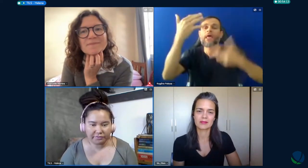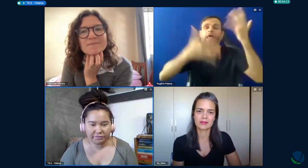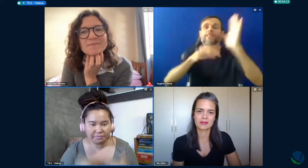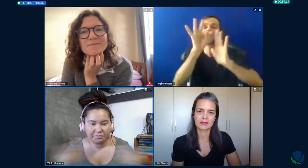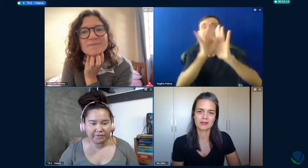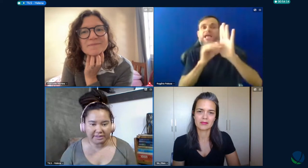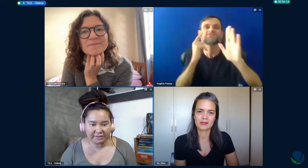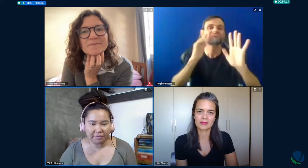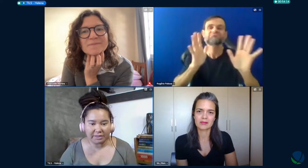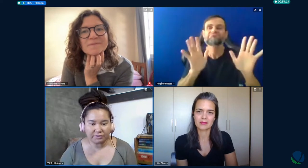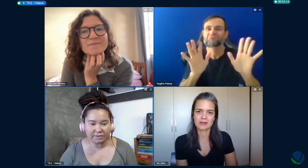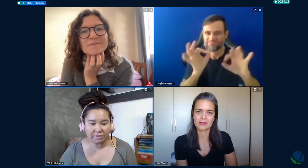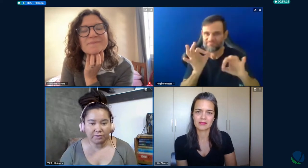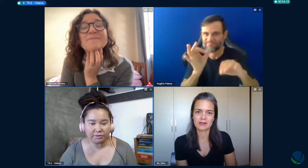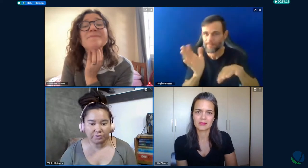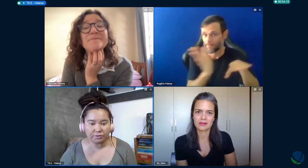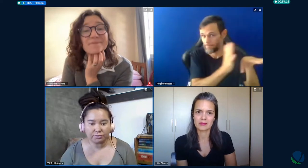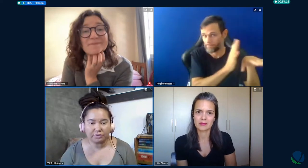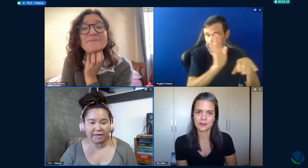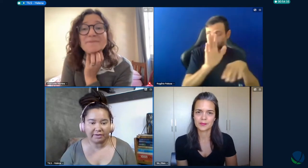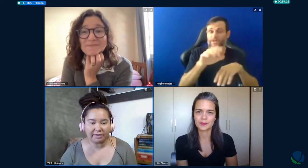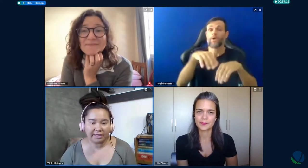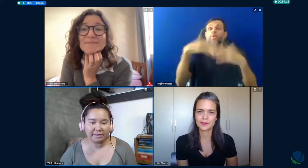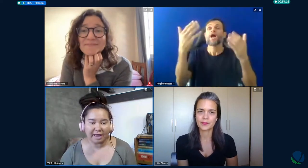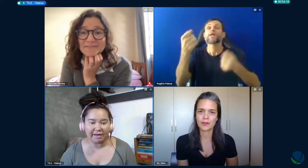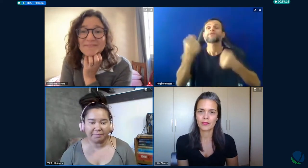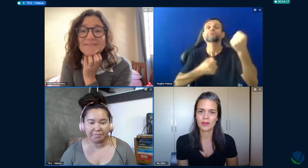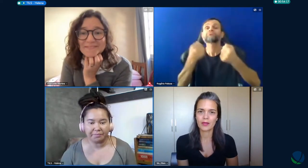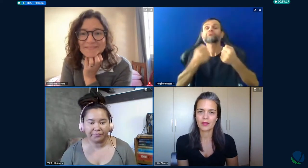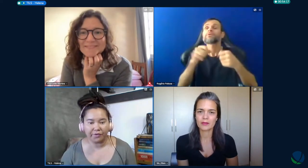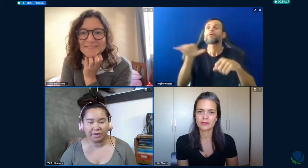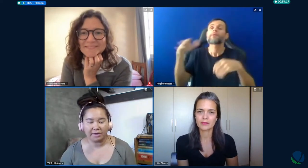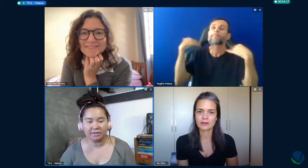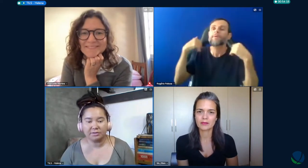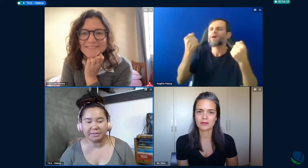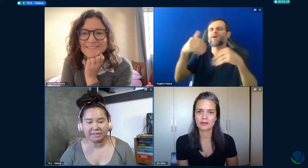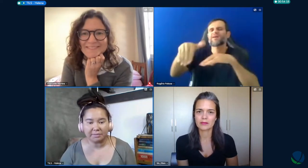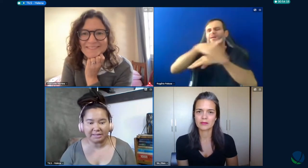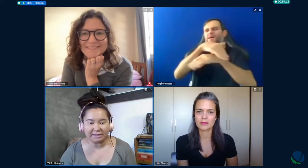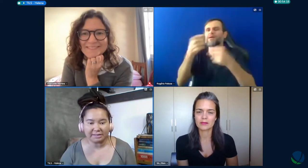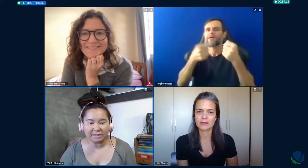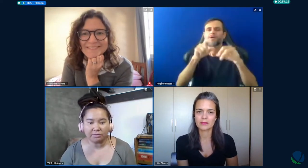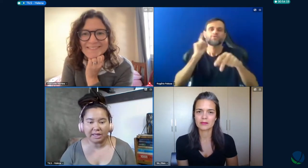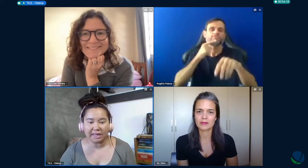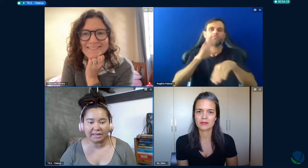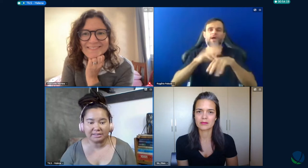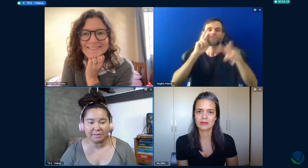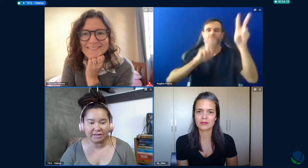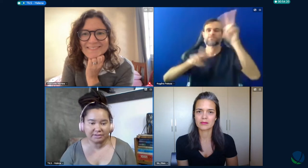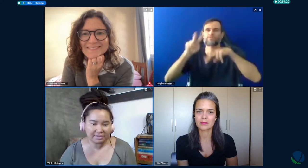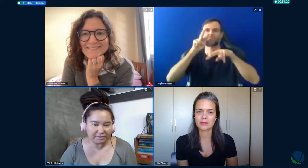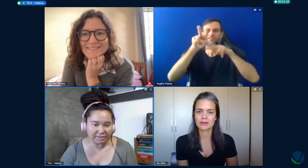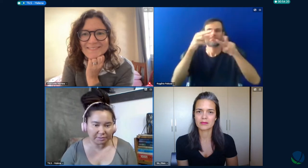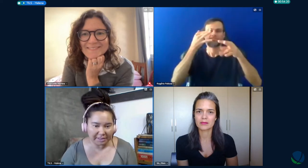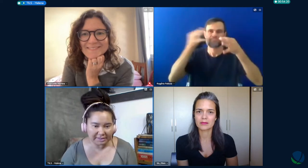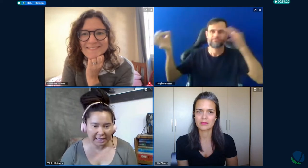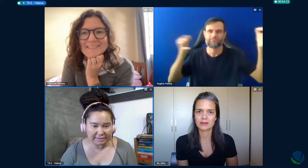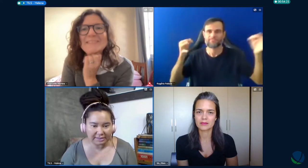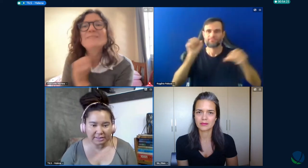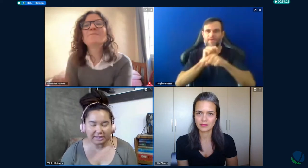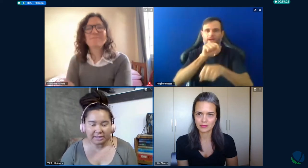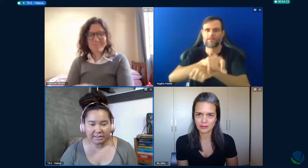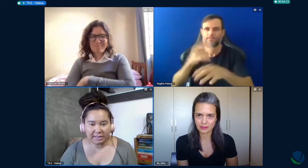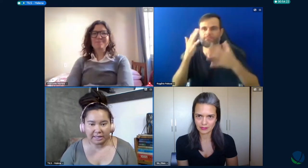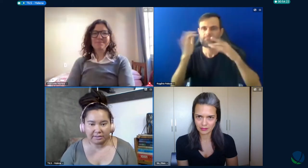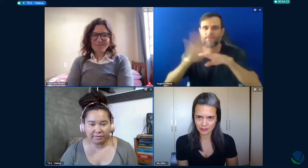falando diversas informações, enquanto que o surdo ele está focando, prestando mais atenção naquelas imagens que estão sendo